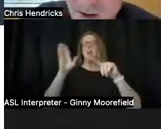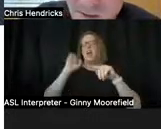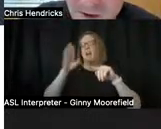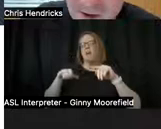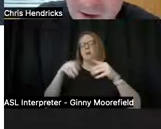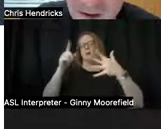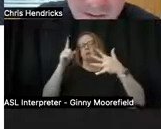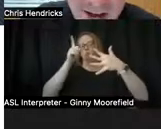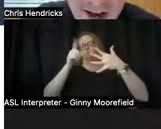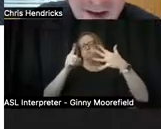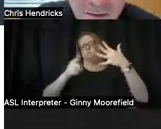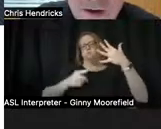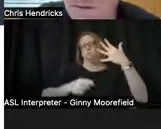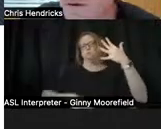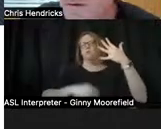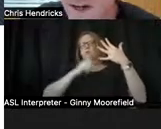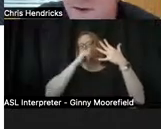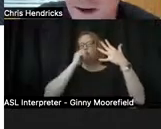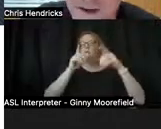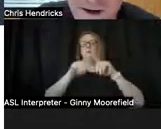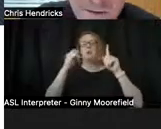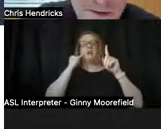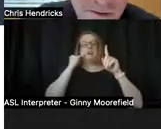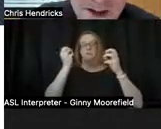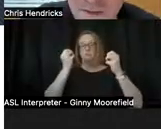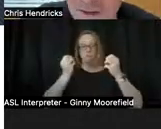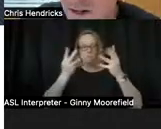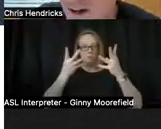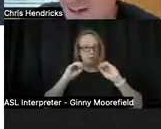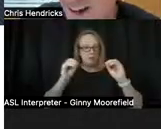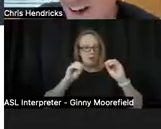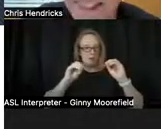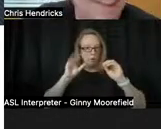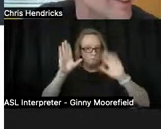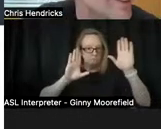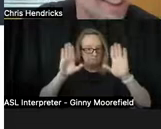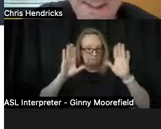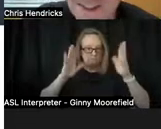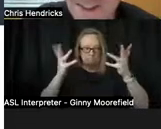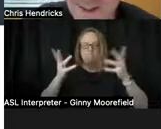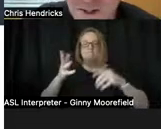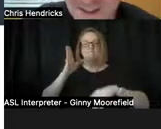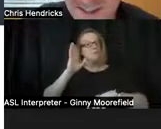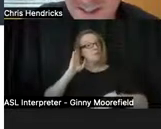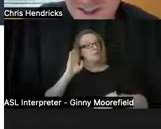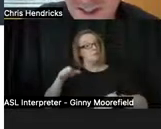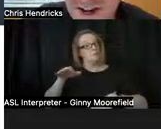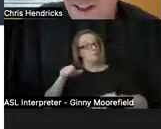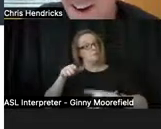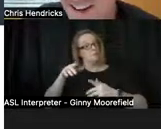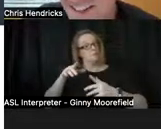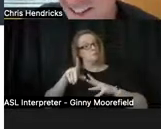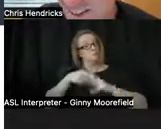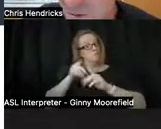entonces voy a seguir pasando estas preguntas pero si empiezo a preguntar y nadie